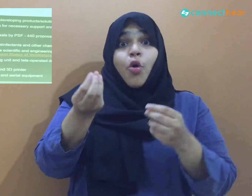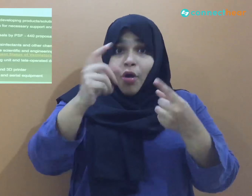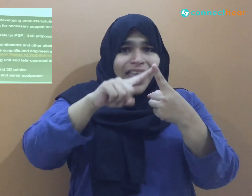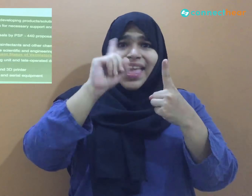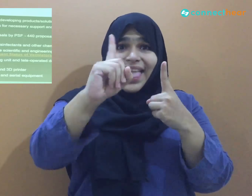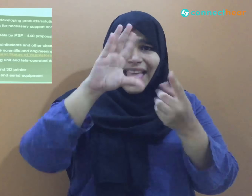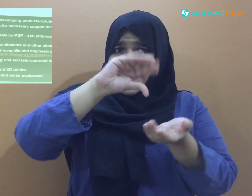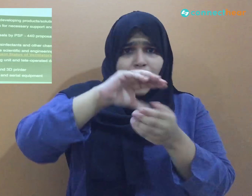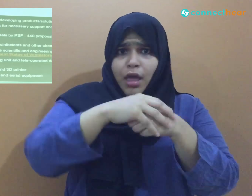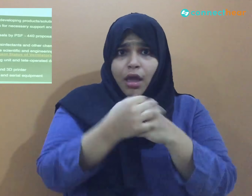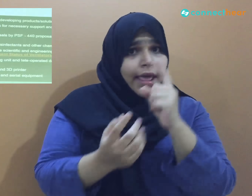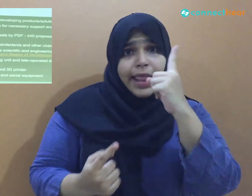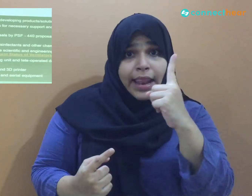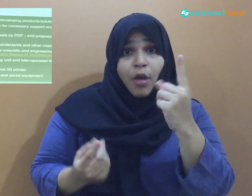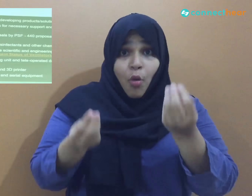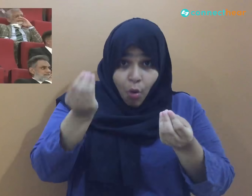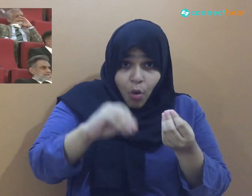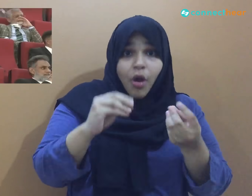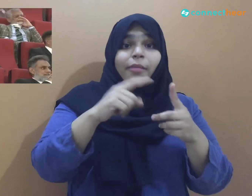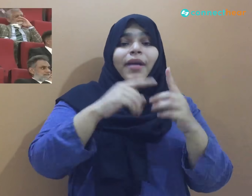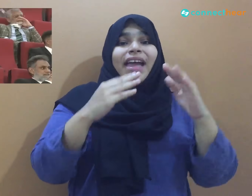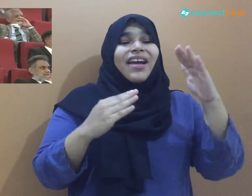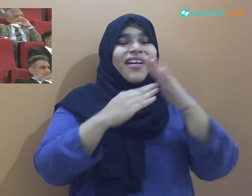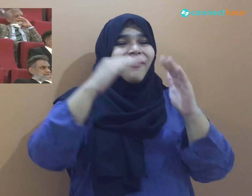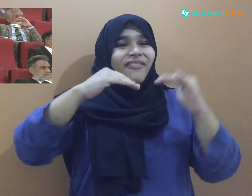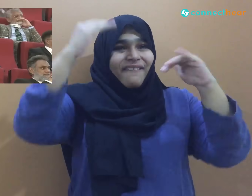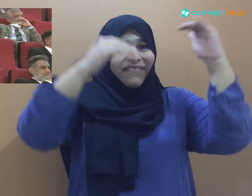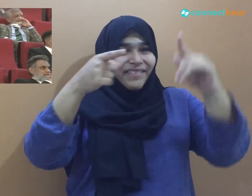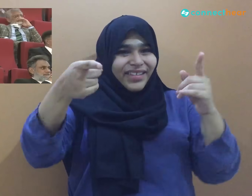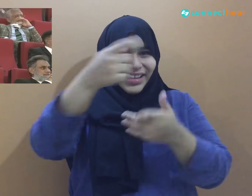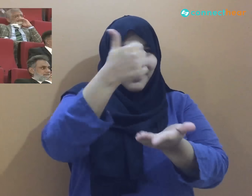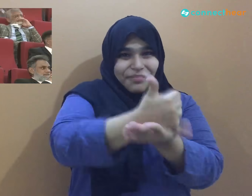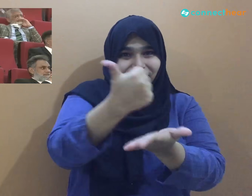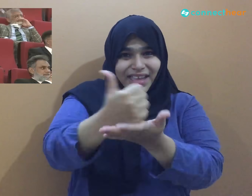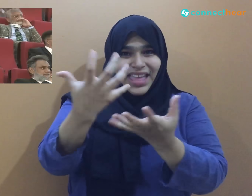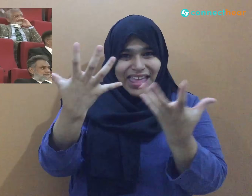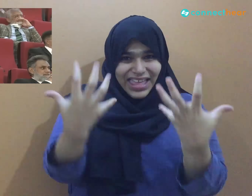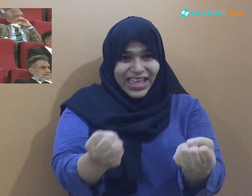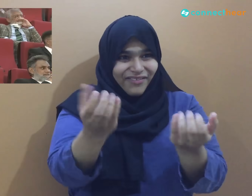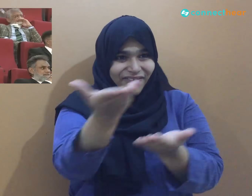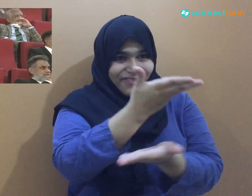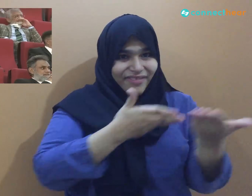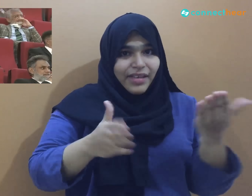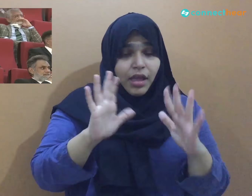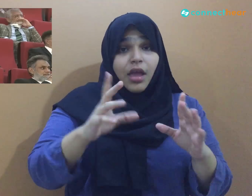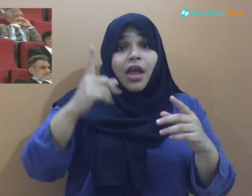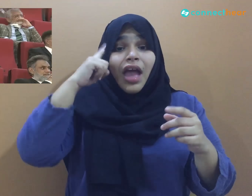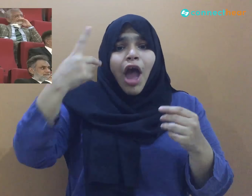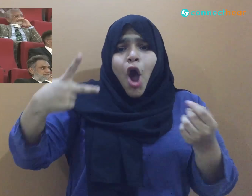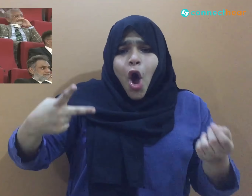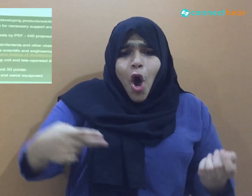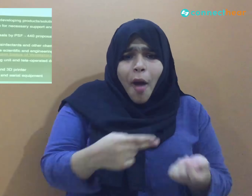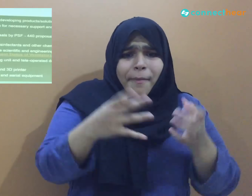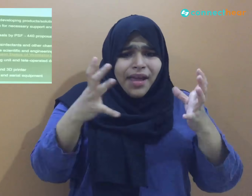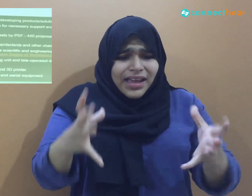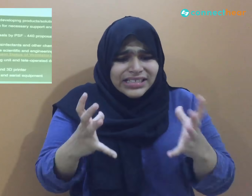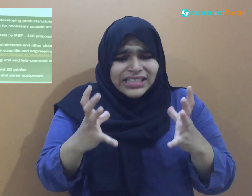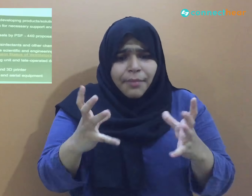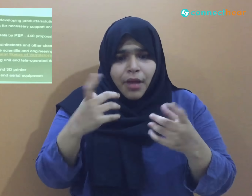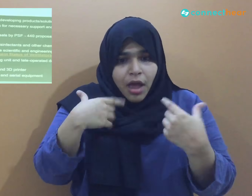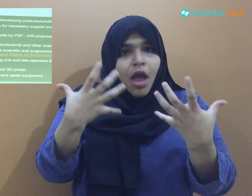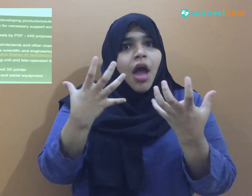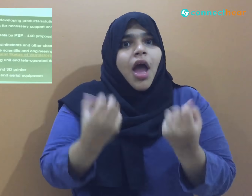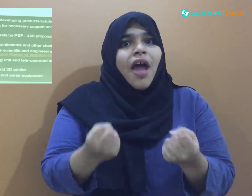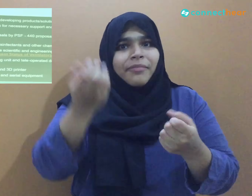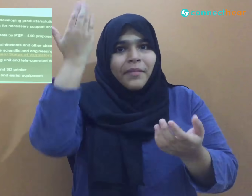رہا تھا سر کہ جو ڈاکٹر فیصل بھی بیٹھے ہیں جو ہمارے تھیٹرز کے اندر, جو آپریشن تھیٹرز کے اندر ڈس انفیکٹنٹس ہوتے ہیں وہ بھی ہم